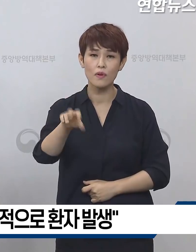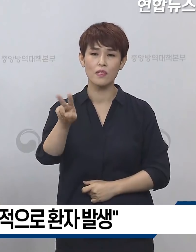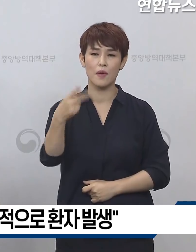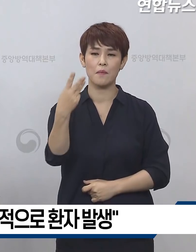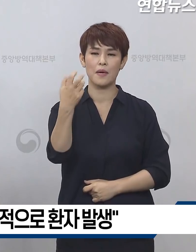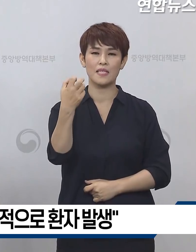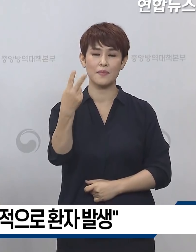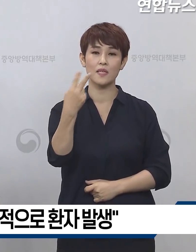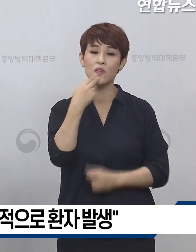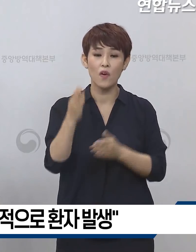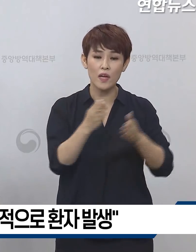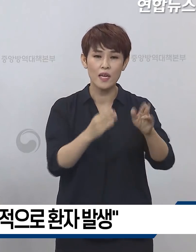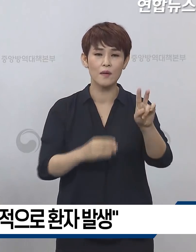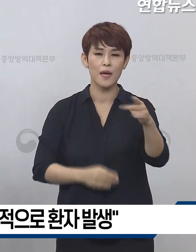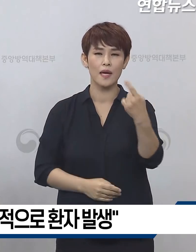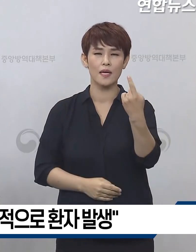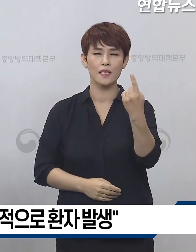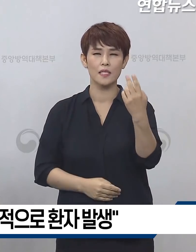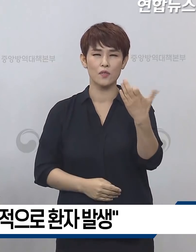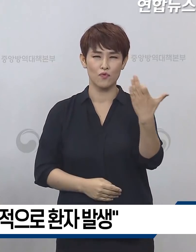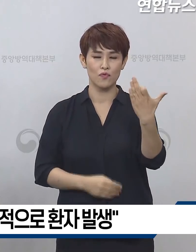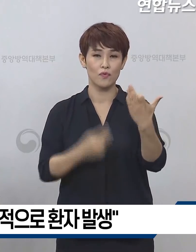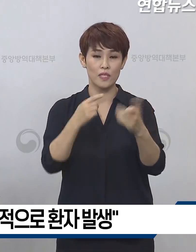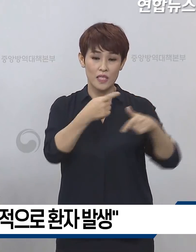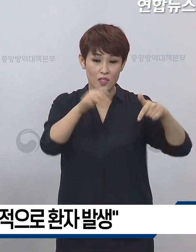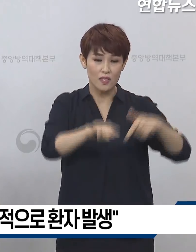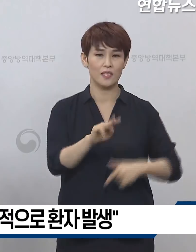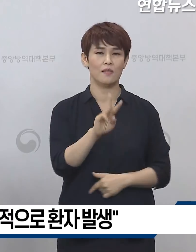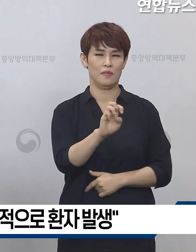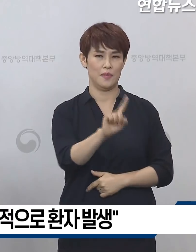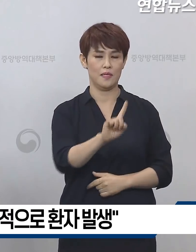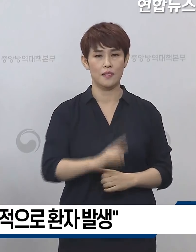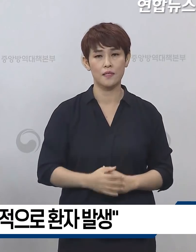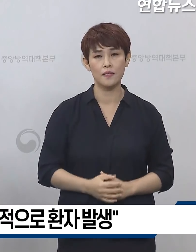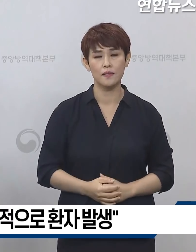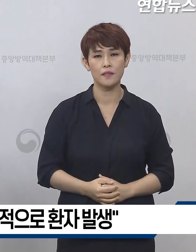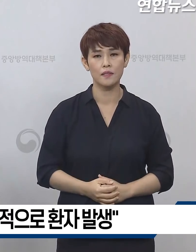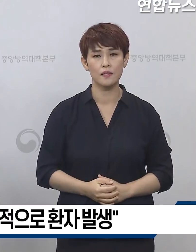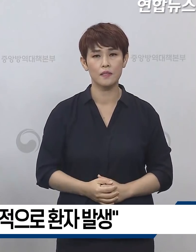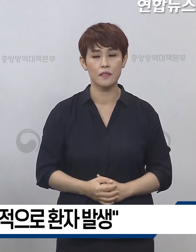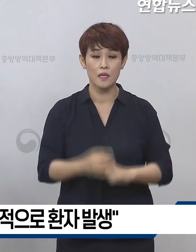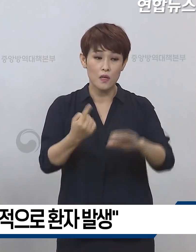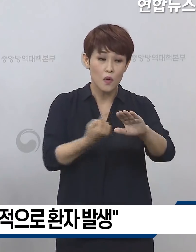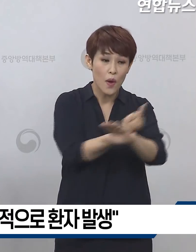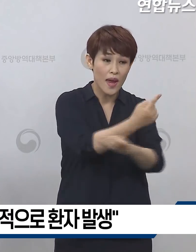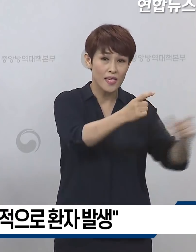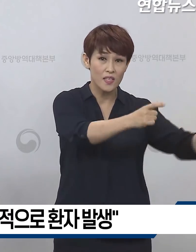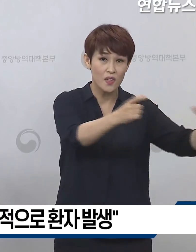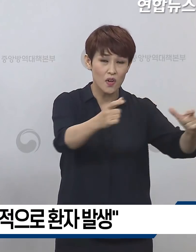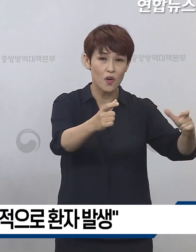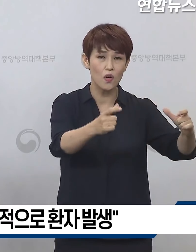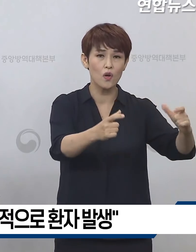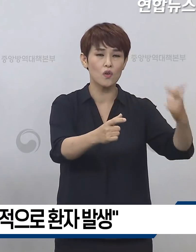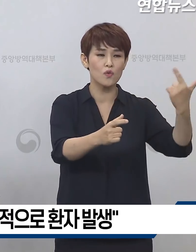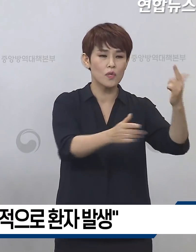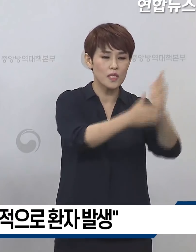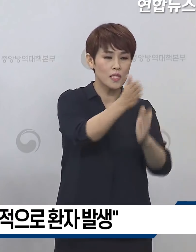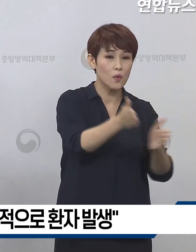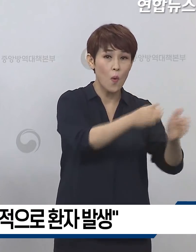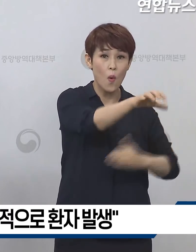282명, 경기가 119명, 인천이 31명입니다. 그리고 비수도권에서도 6개